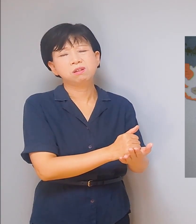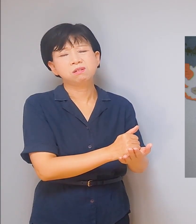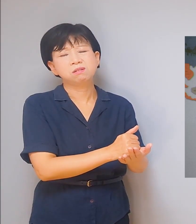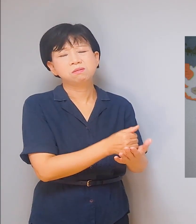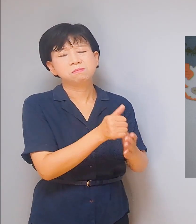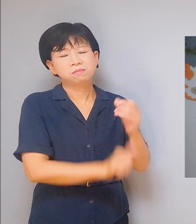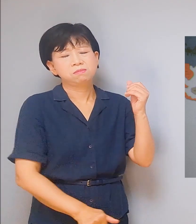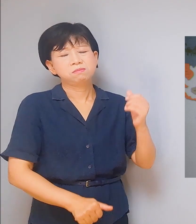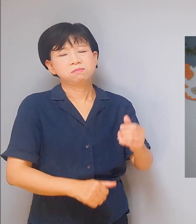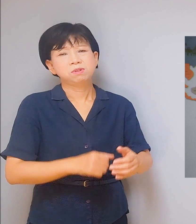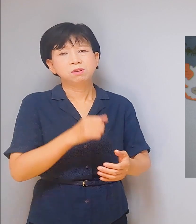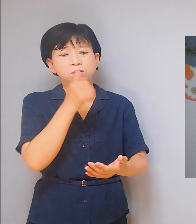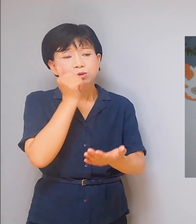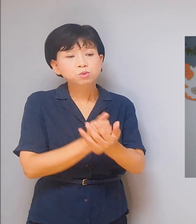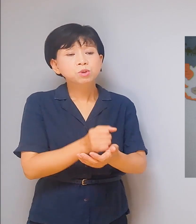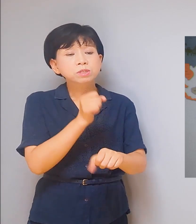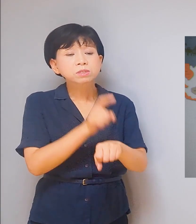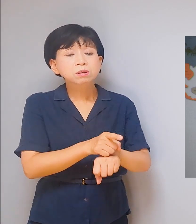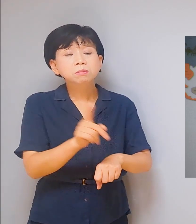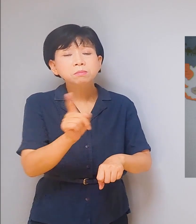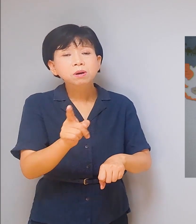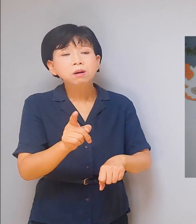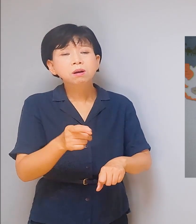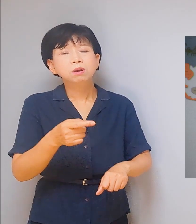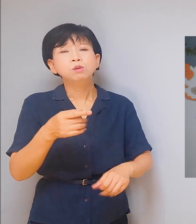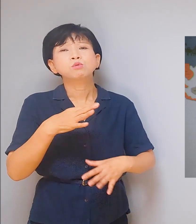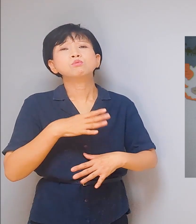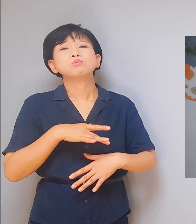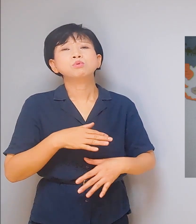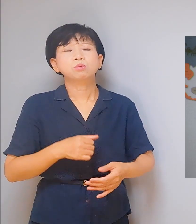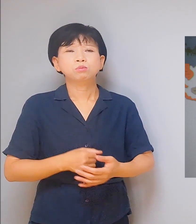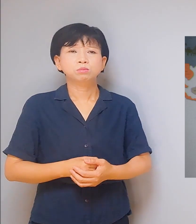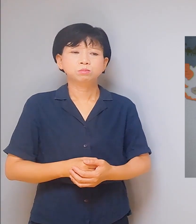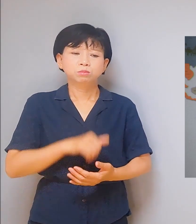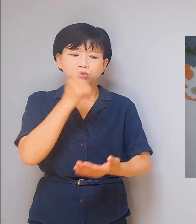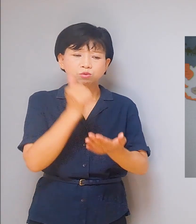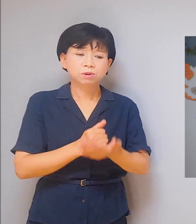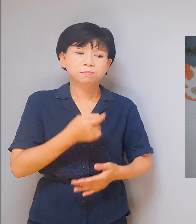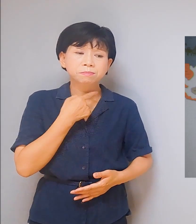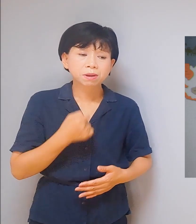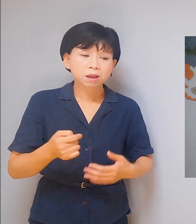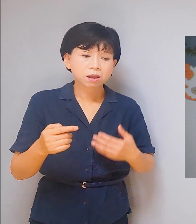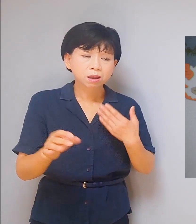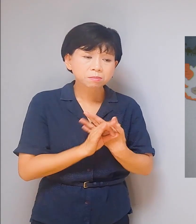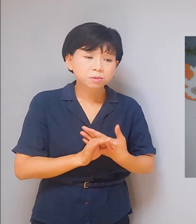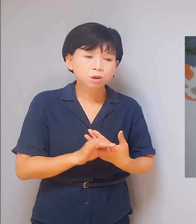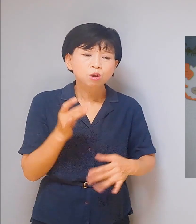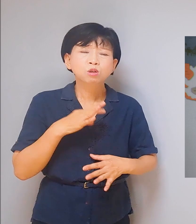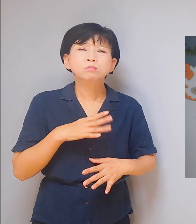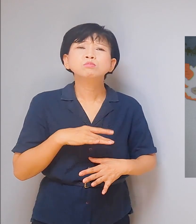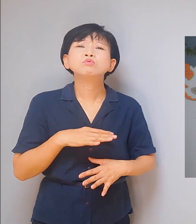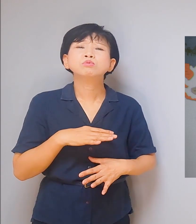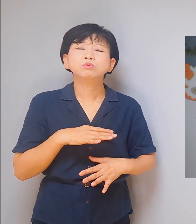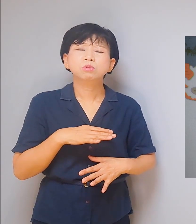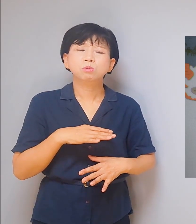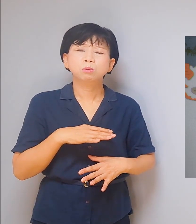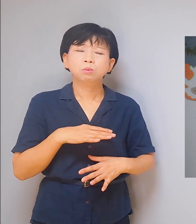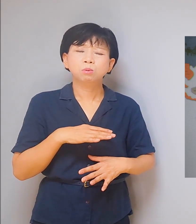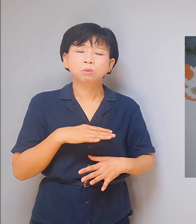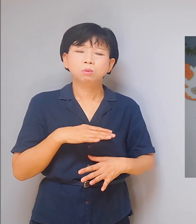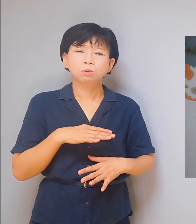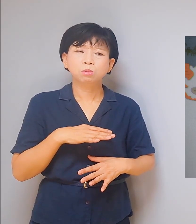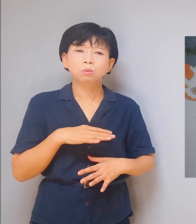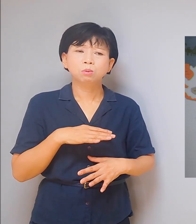죄의 특성은요 두려움입니다. 죄를 지으면 무서워요. 죄를